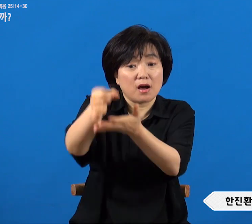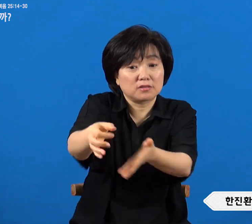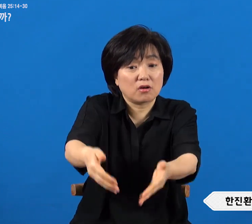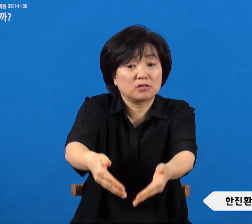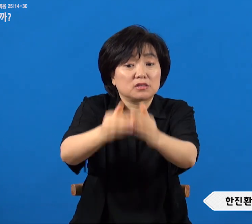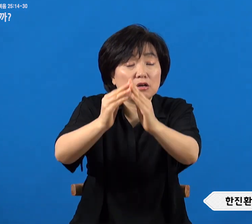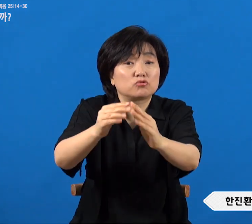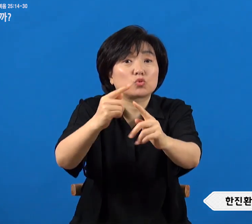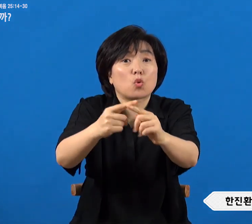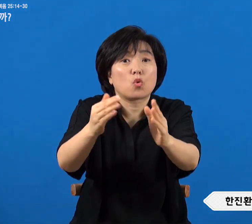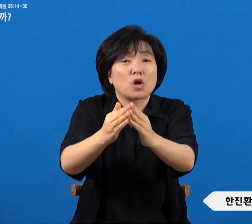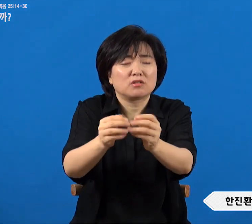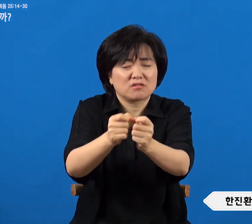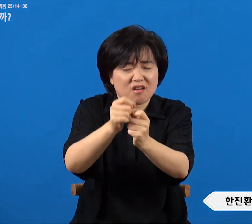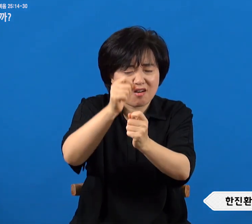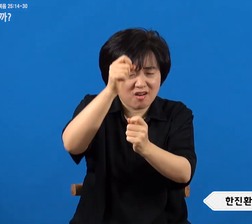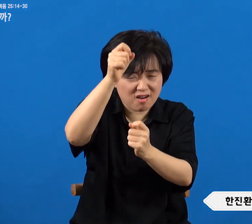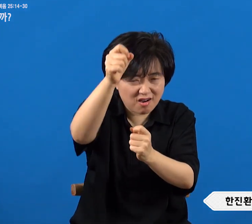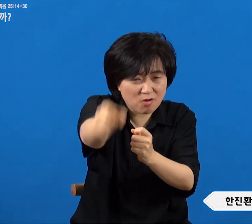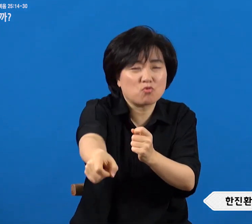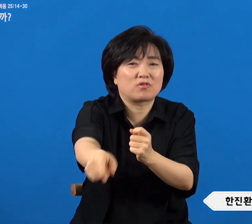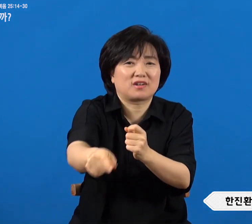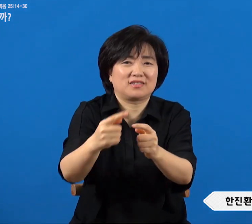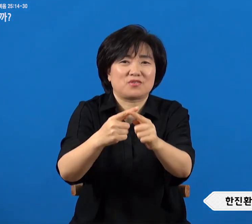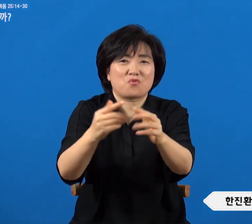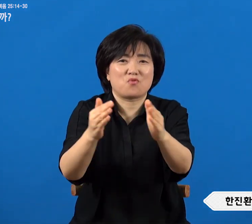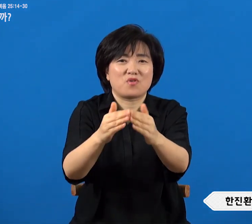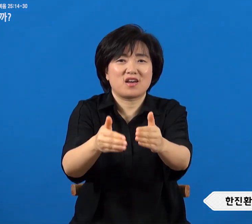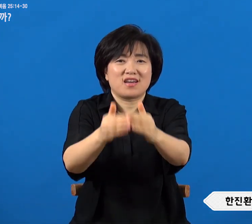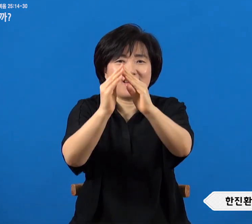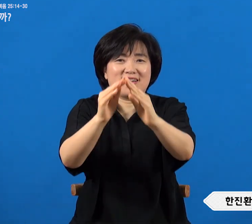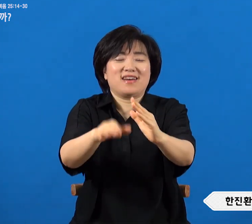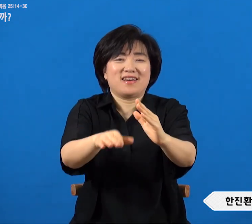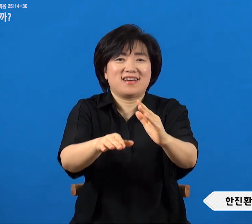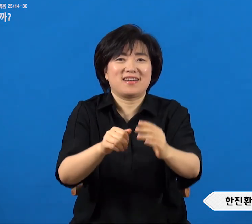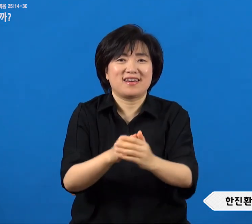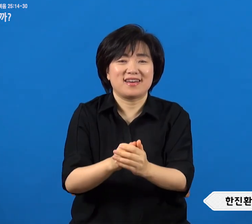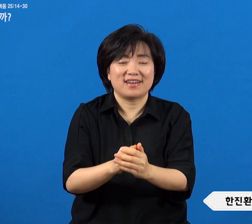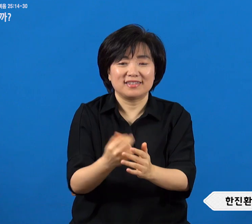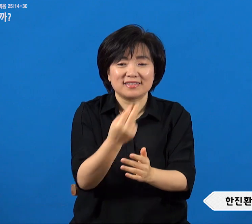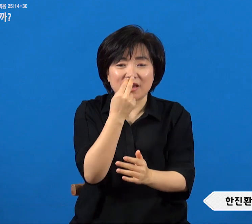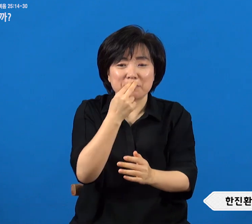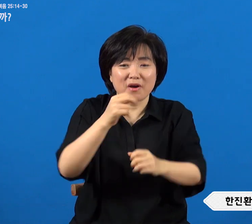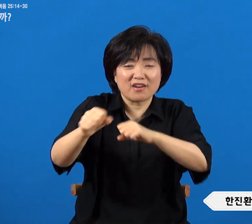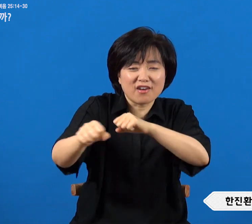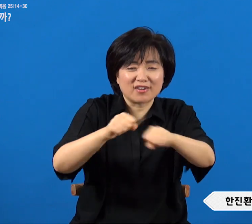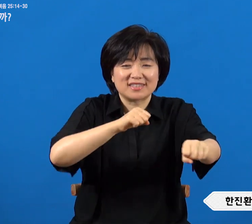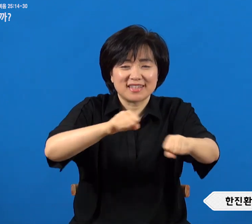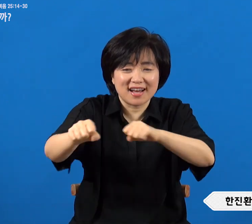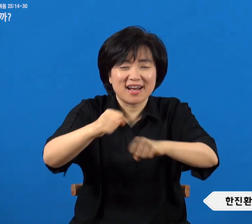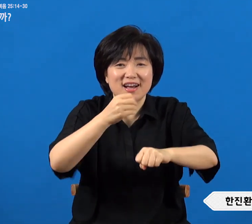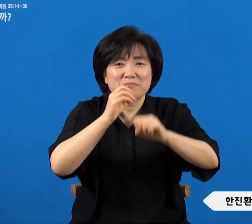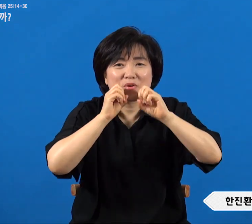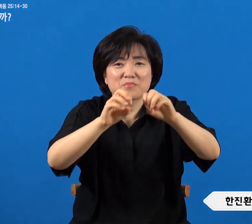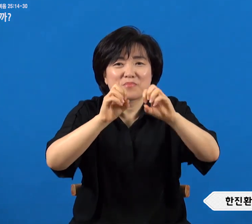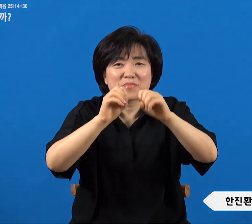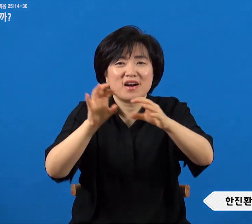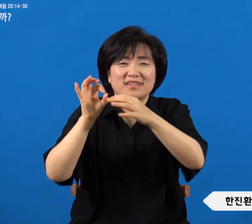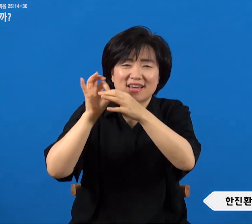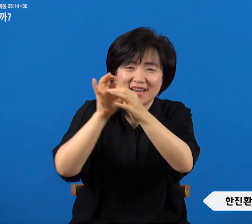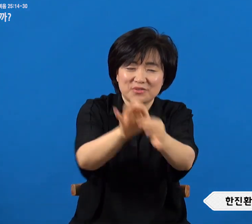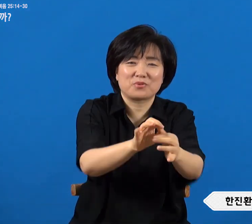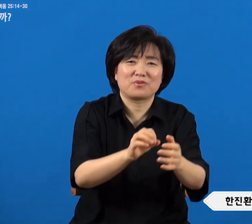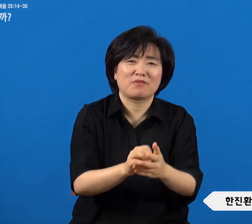오시는 그날까지 남아 있을 것입니다. 그 예배당을 통해서 생명의 역사는 계속 이어질 것입니다.